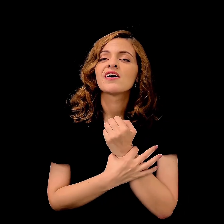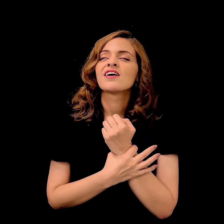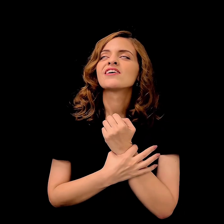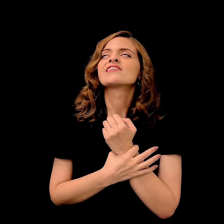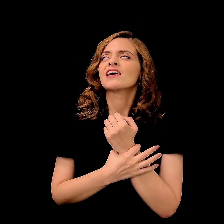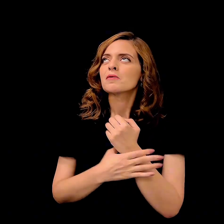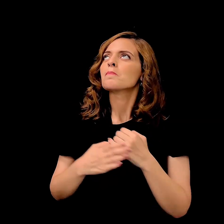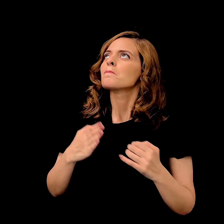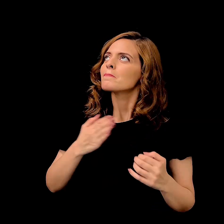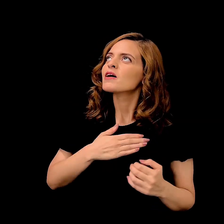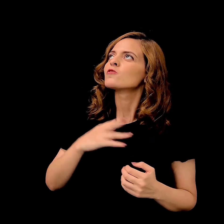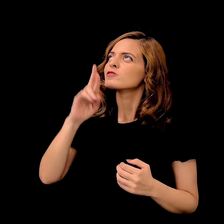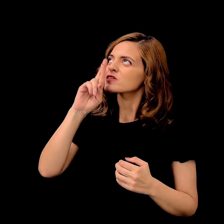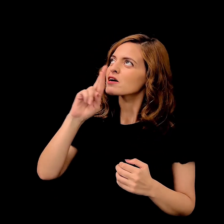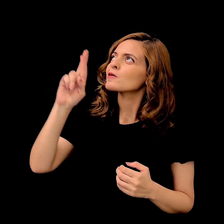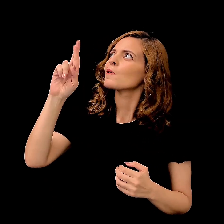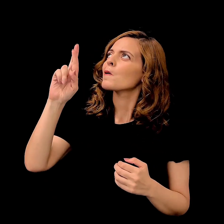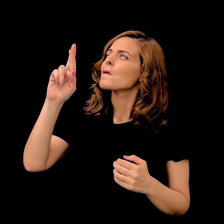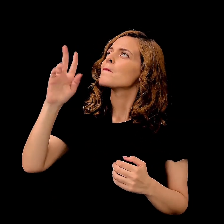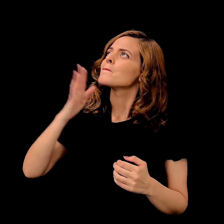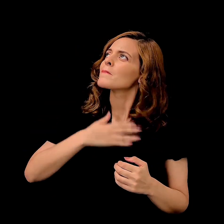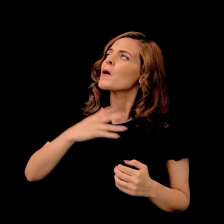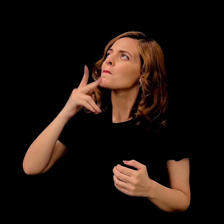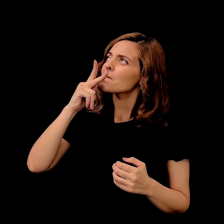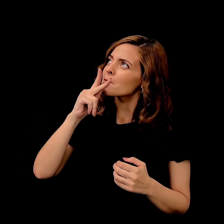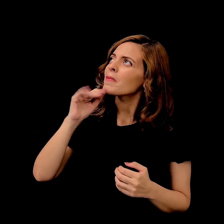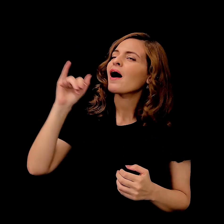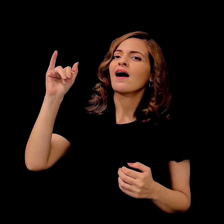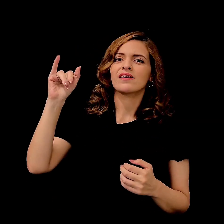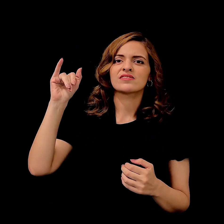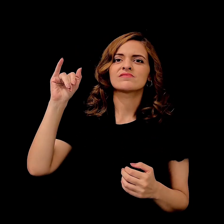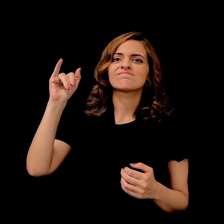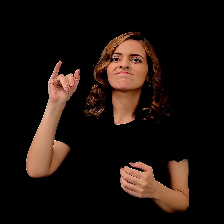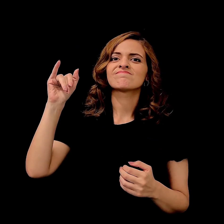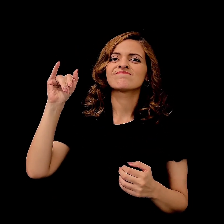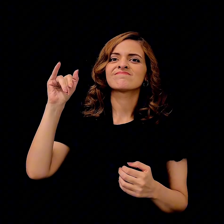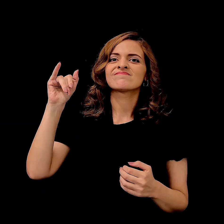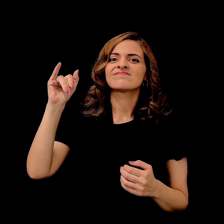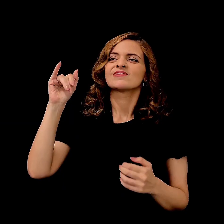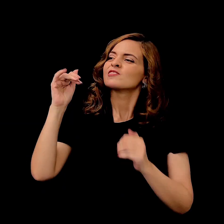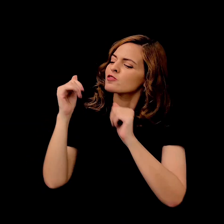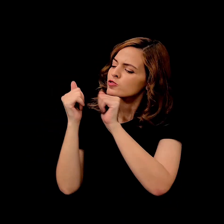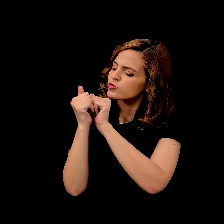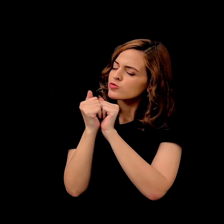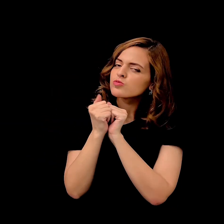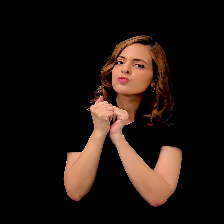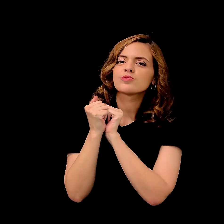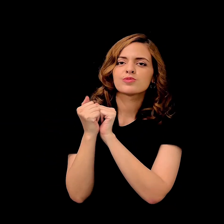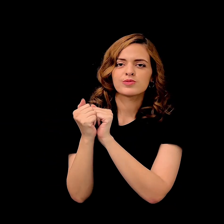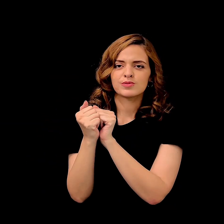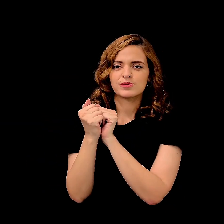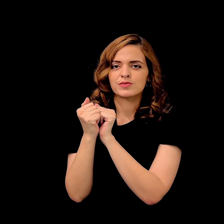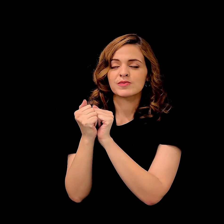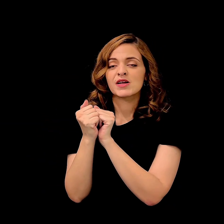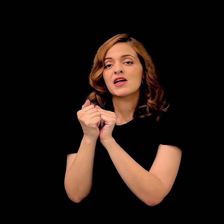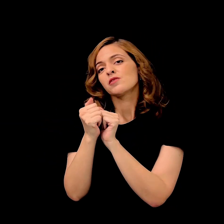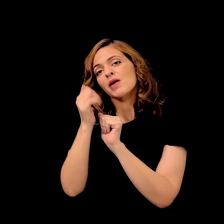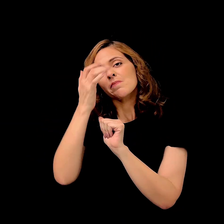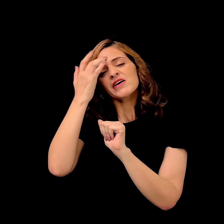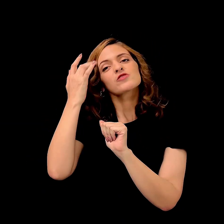um dono, ela tem um Pai, ela tem alguém que vai